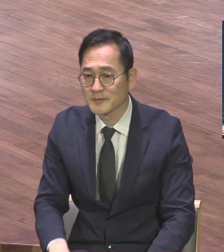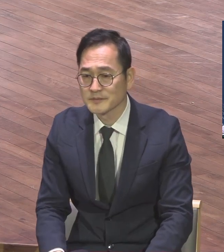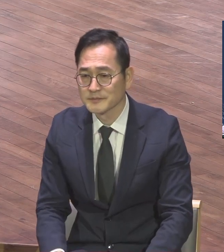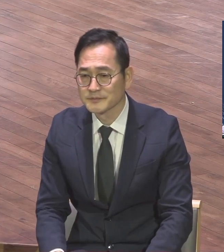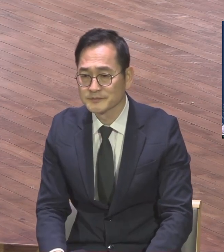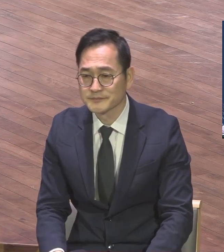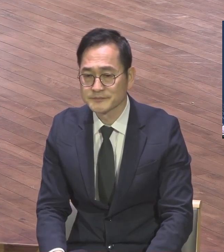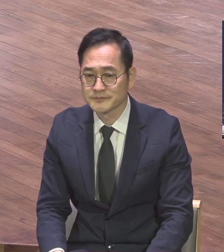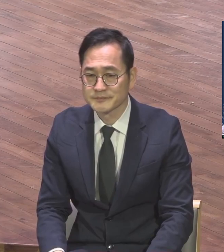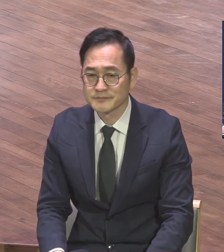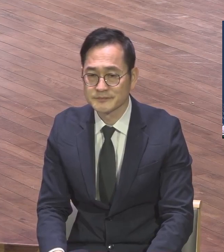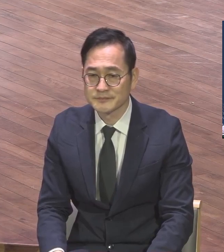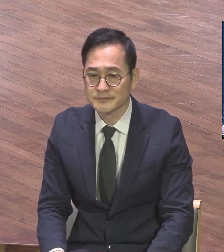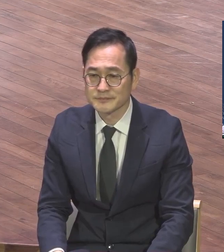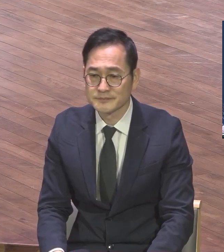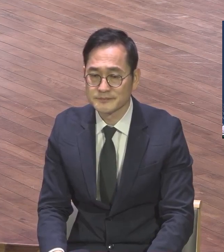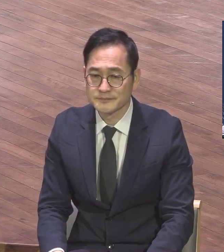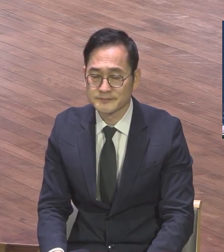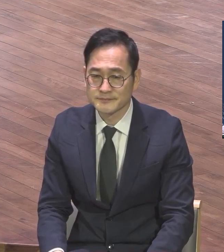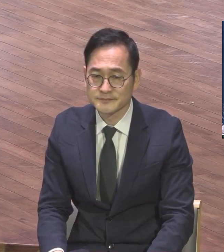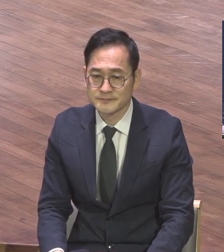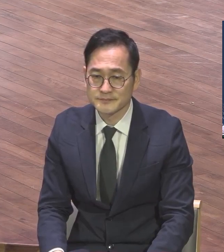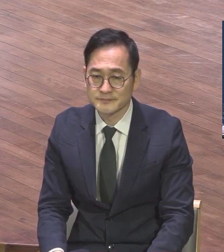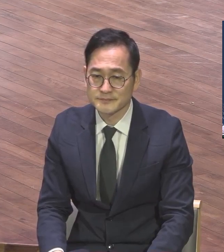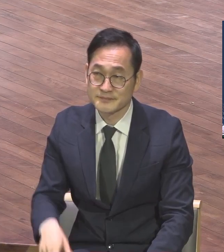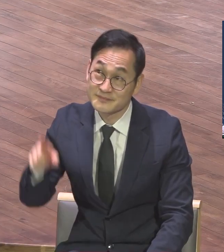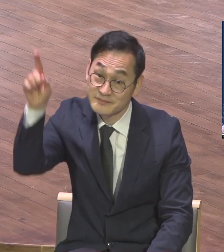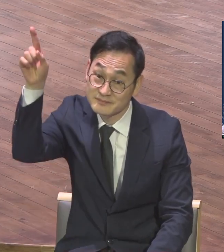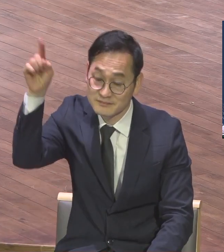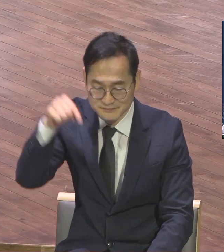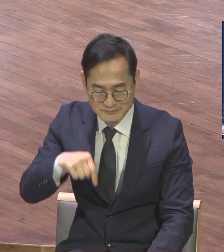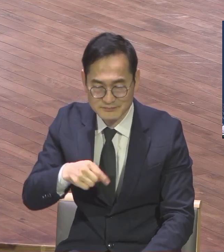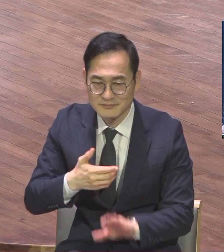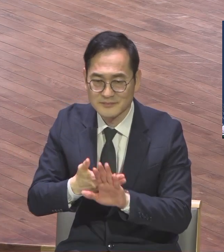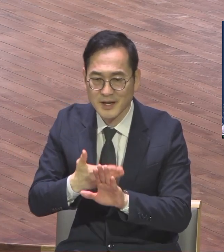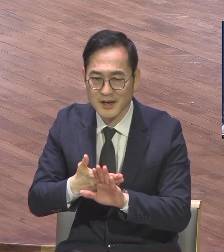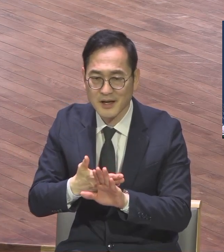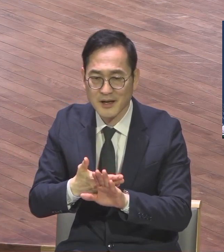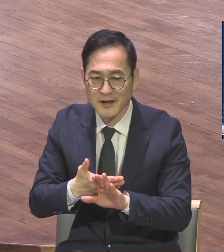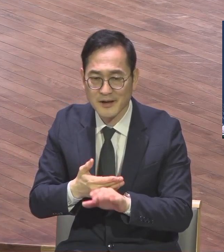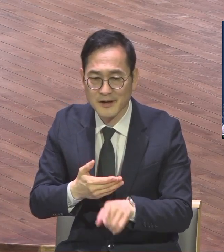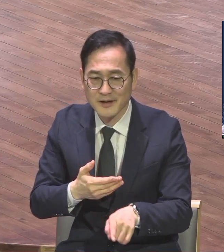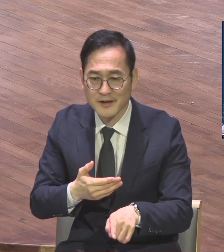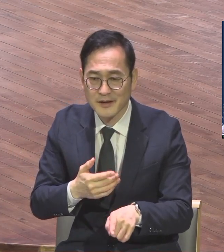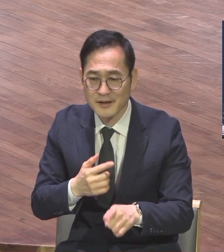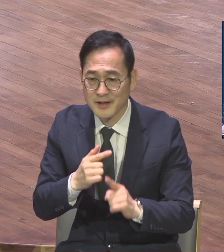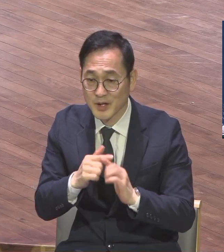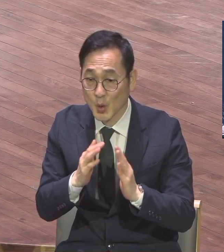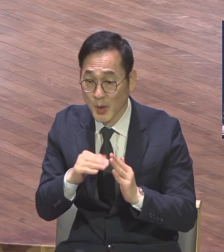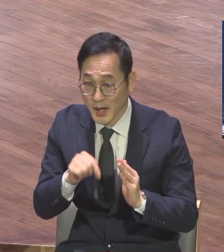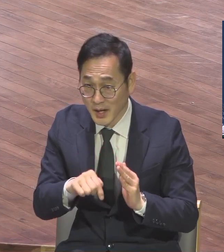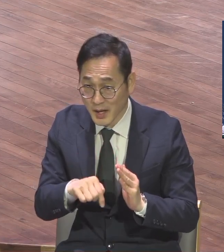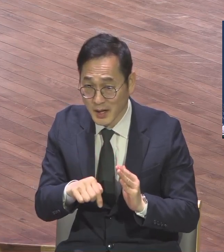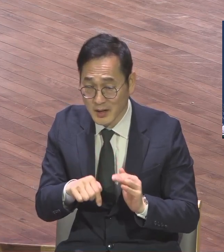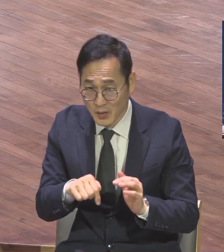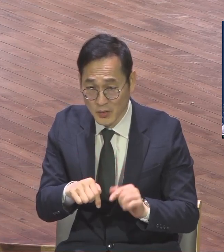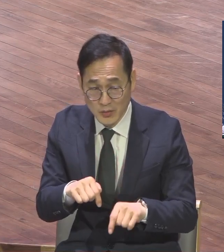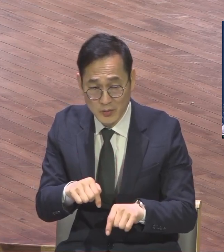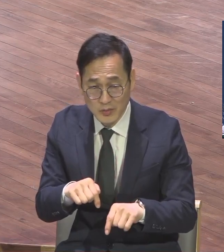승리적 교회인 천상교회와는 달리 전투적인 교회인 지상교회는 지금도